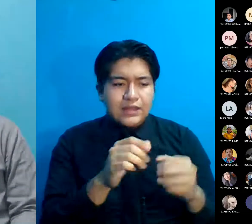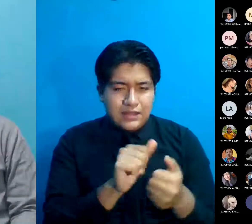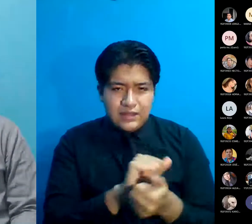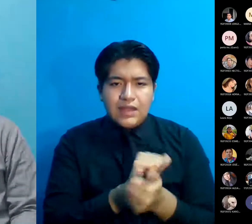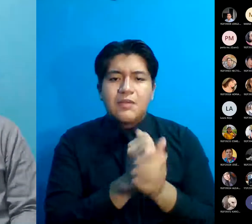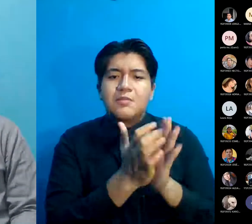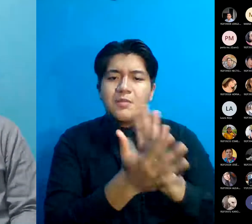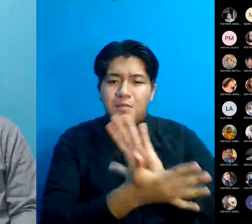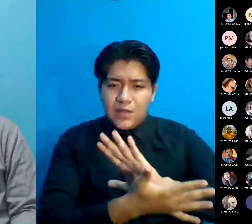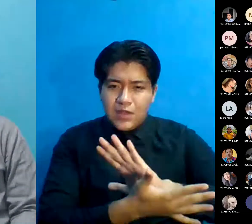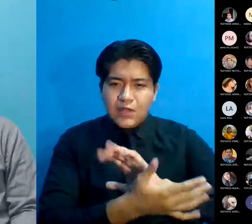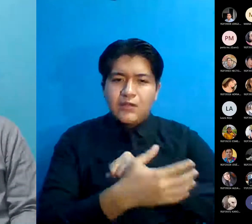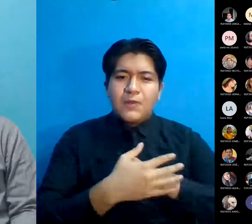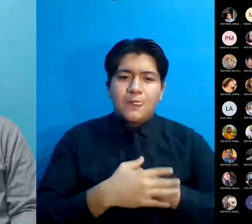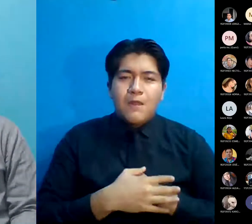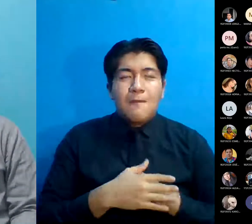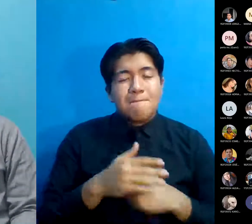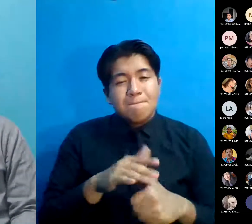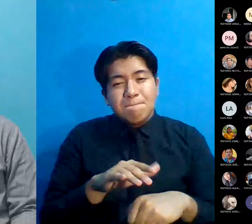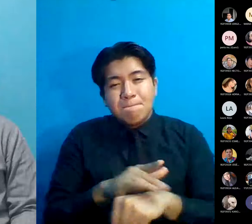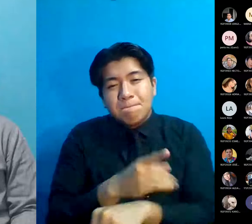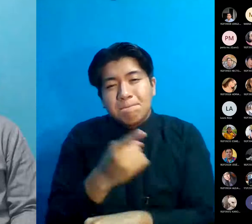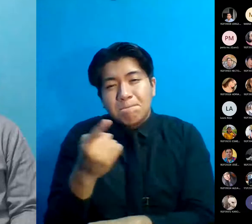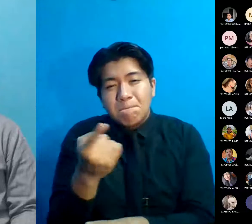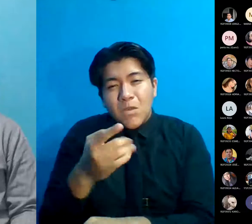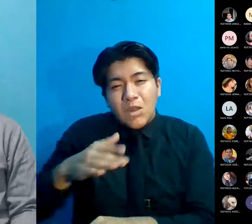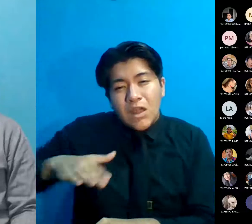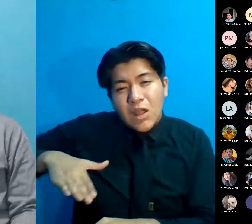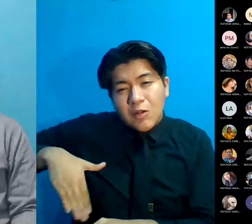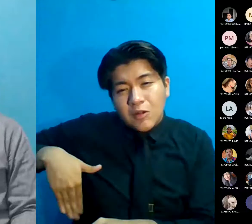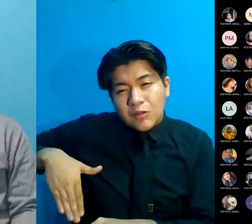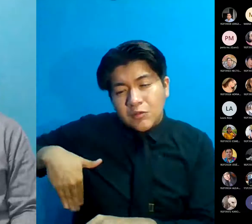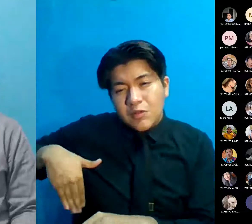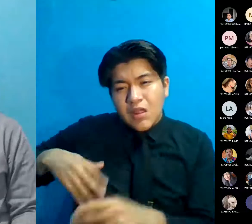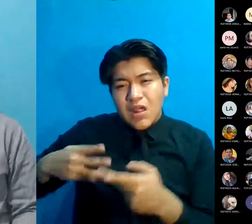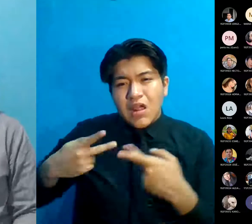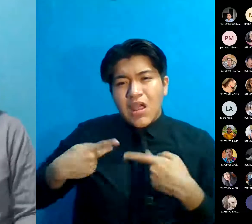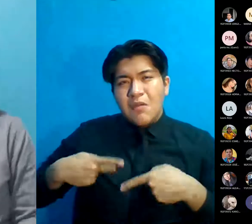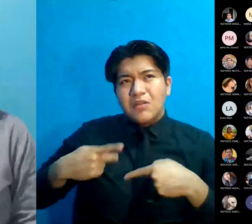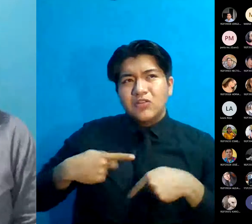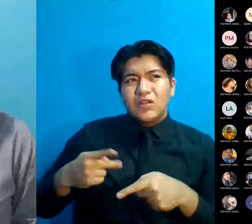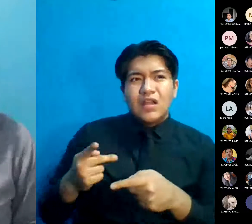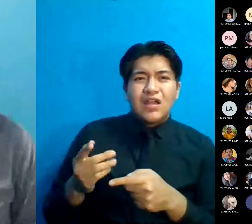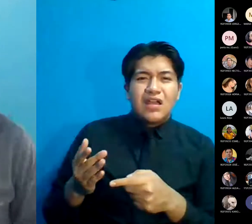eh, al principio comenté que no